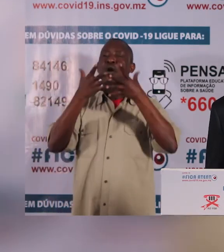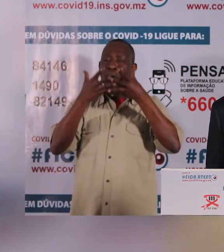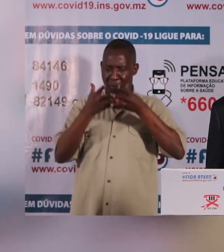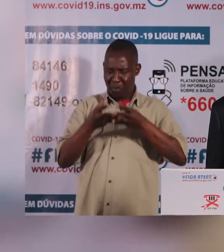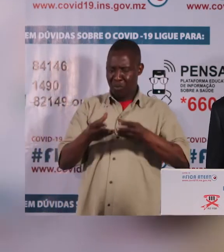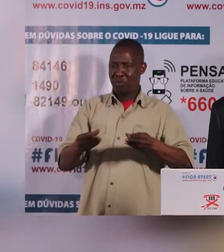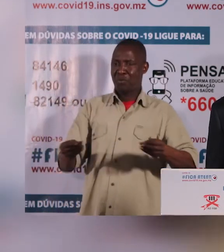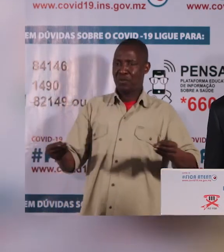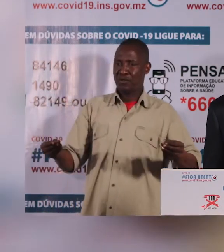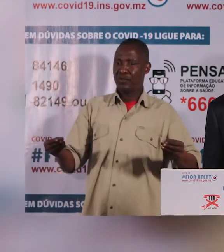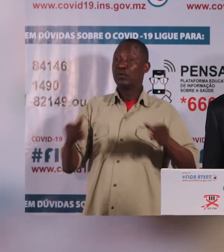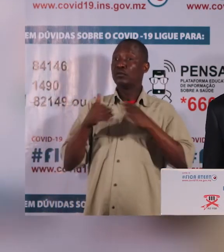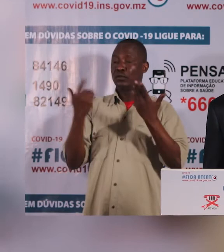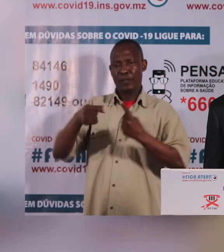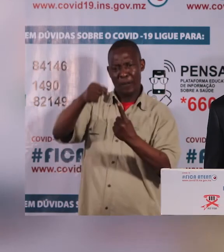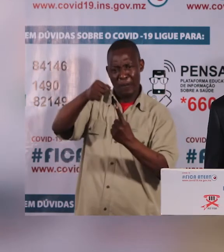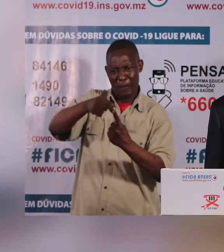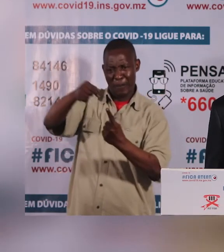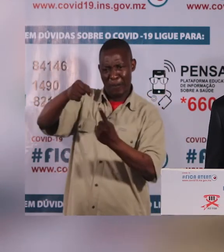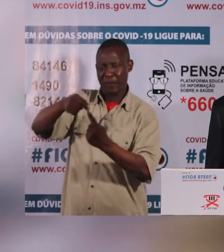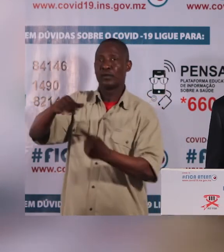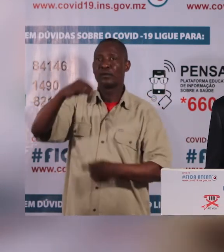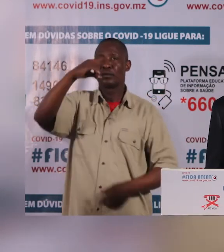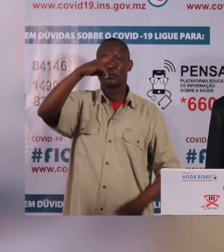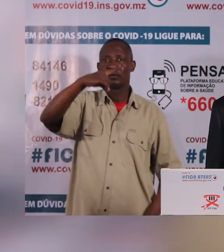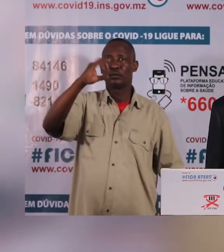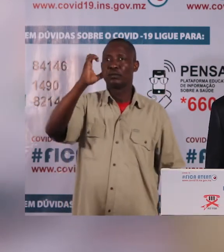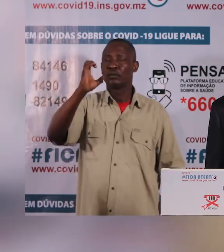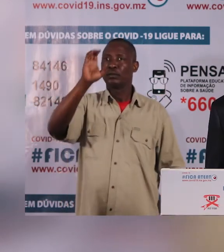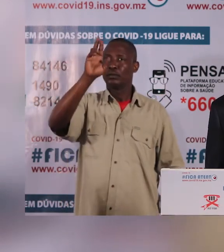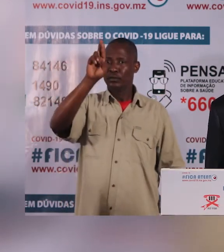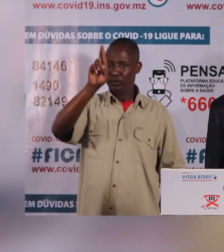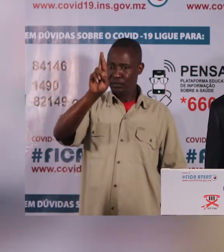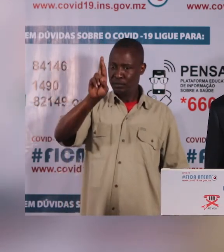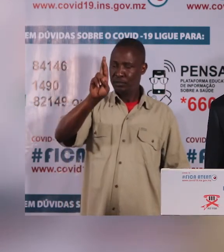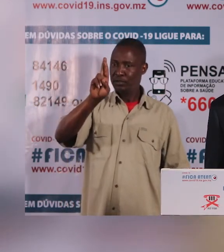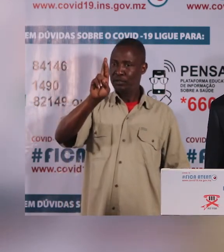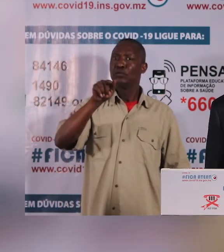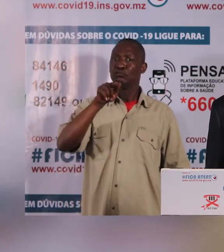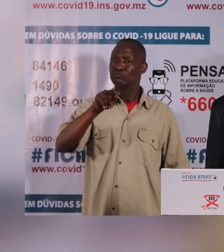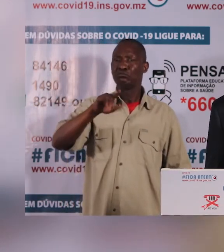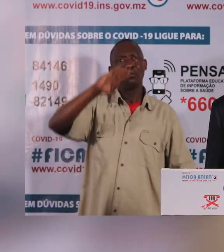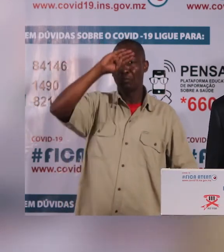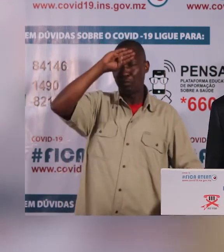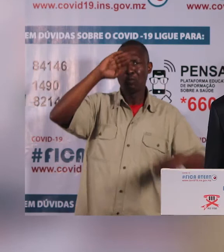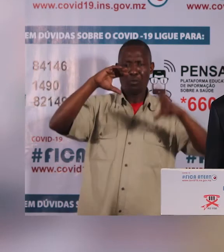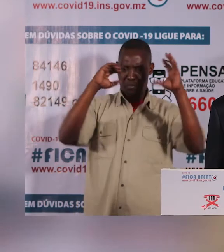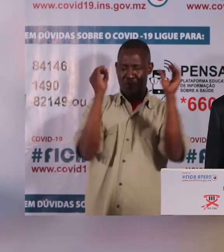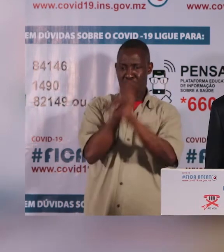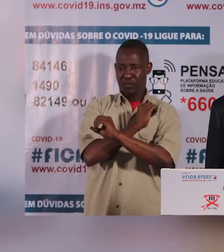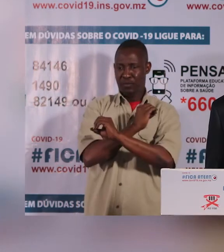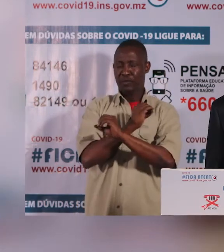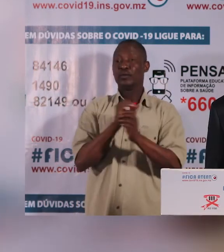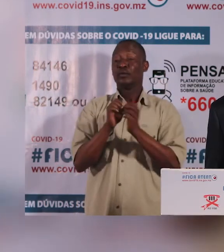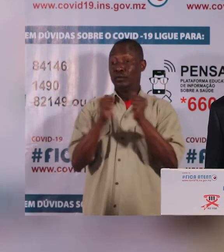este era o último caso positivo em isolamento no acampamento de Afungi. Nós instalamos naquele